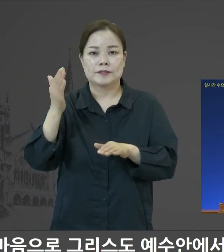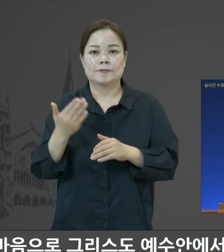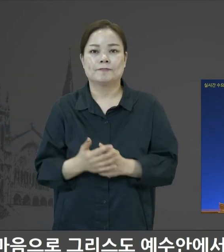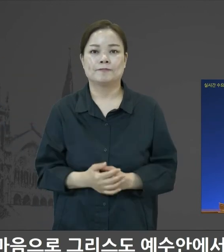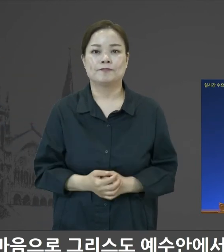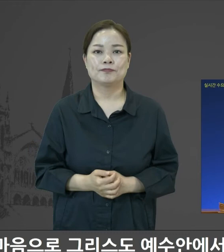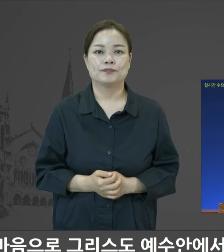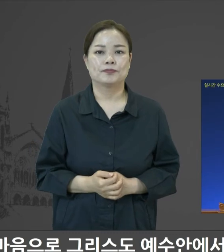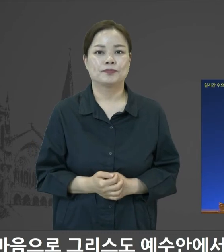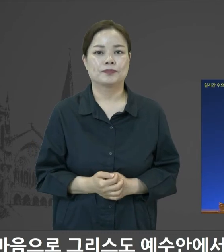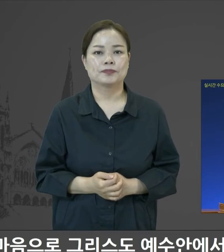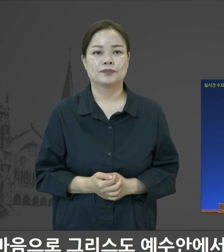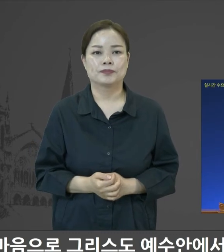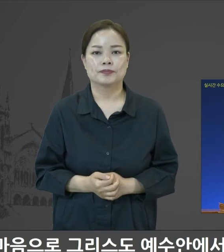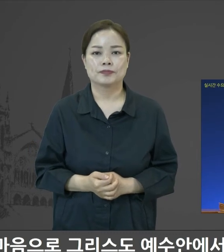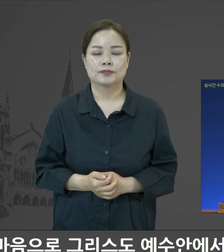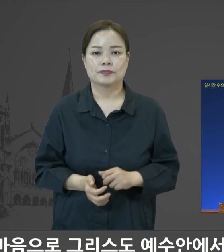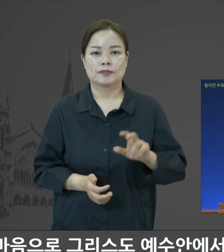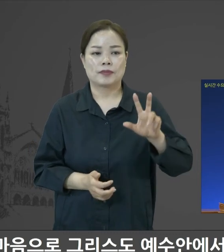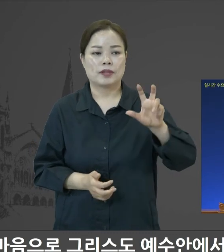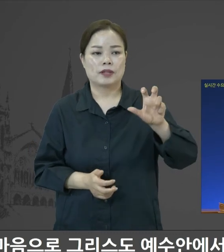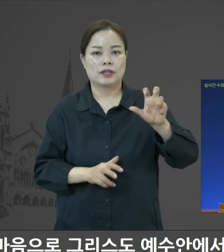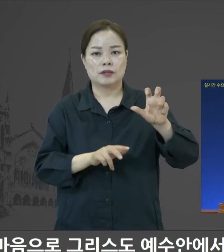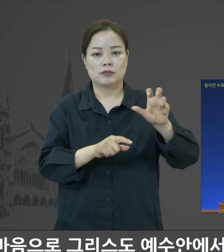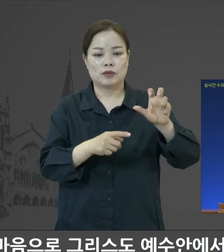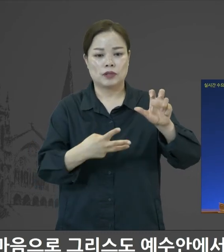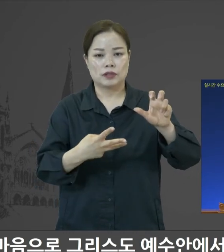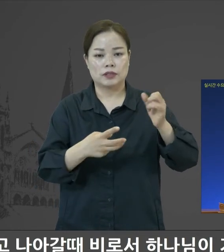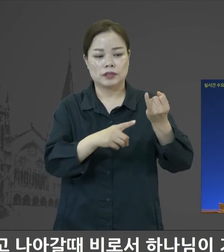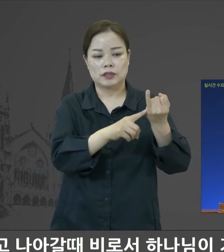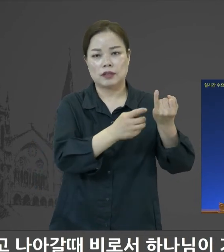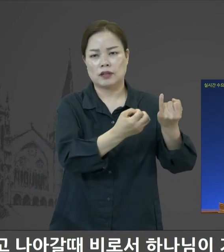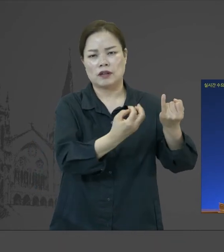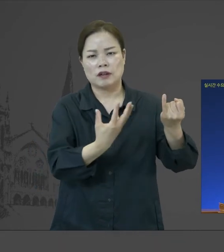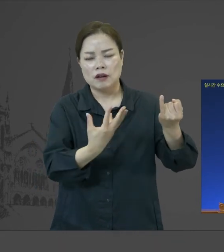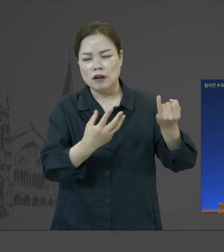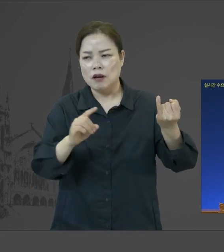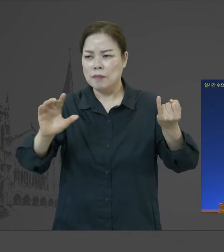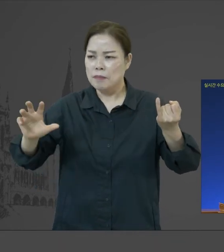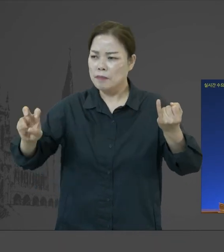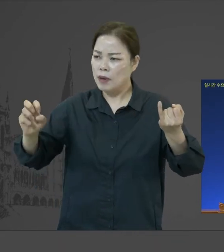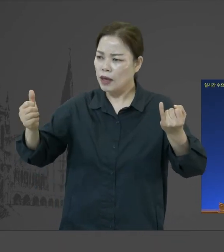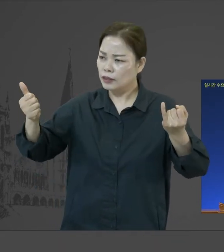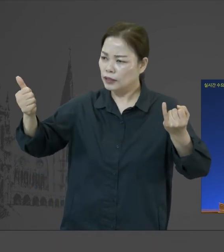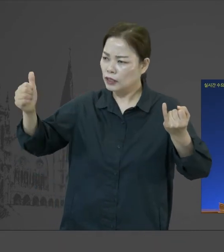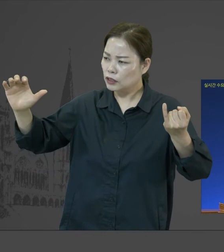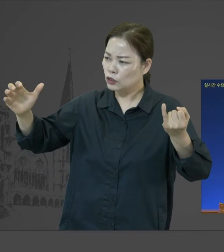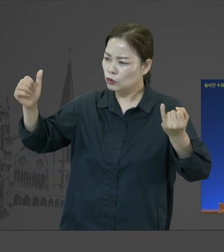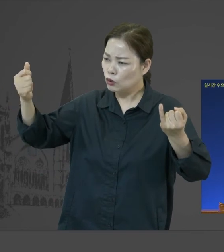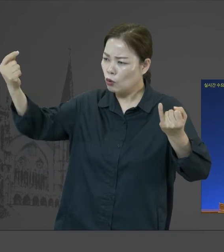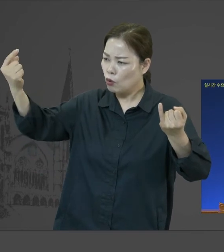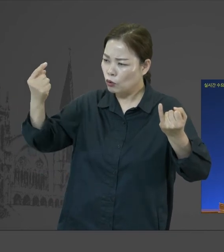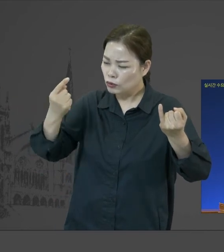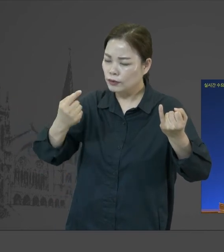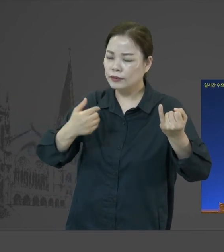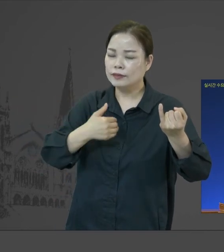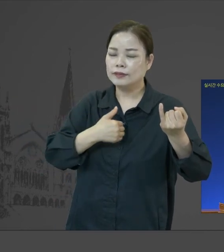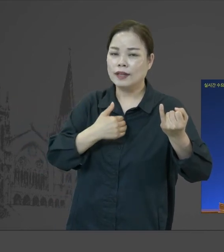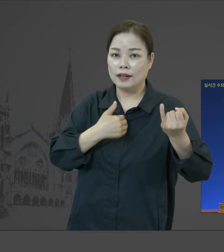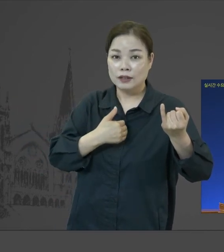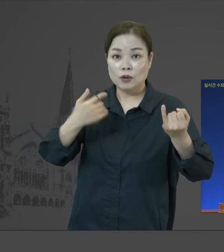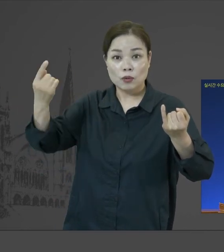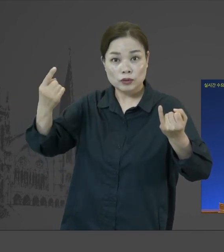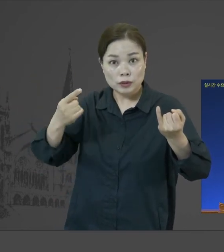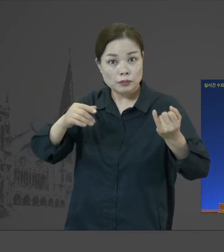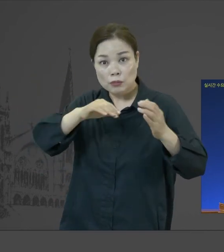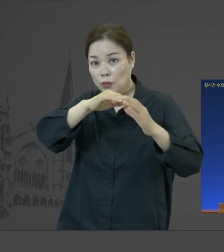것입니다. 25절 말씀입니다. 여자가 이르되 메시아 곧 그리스도라 하는 이가 오실 줄을 내가 아노니 그가